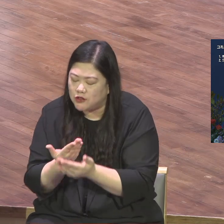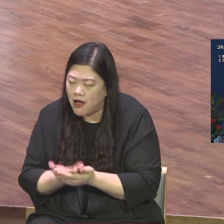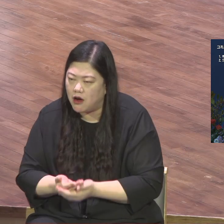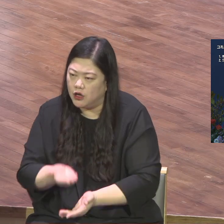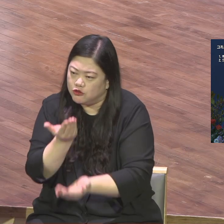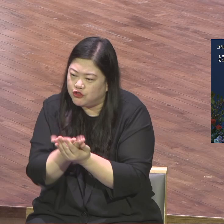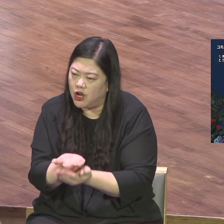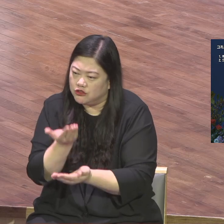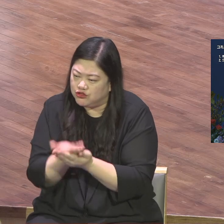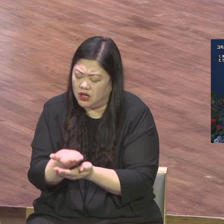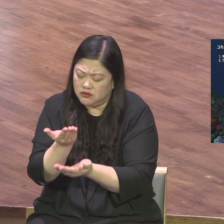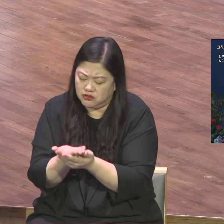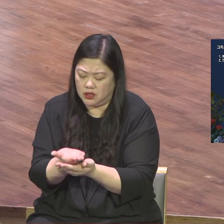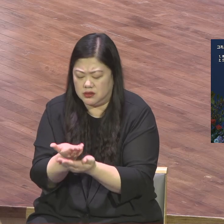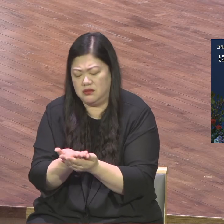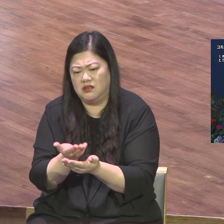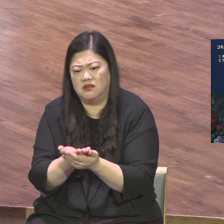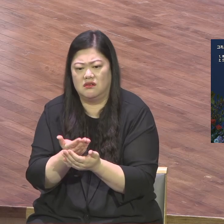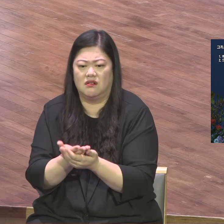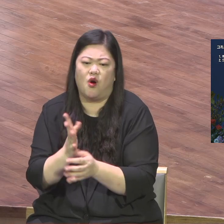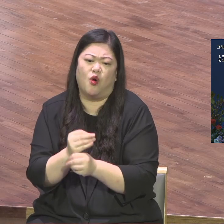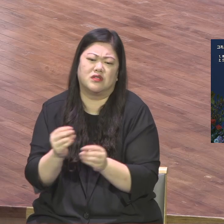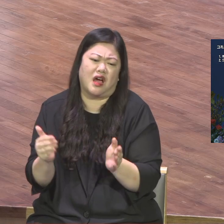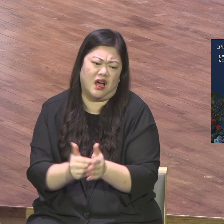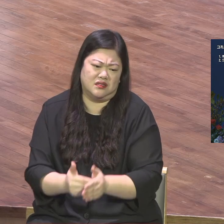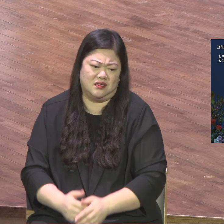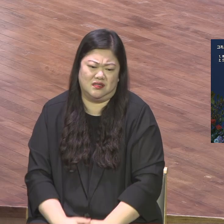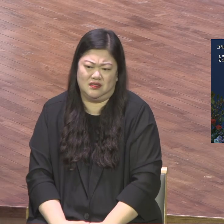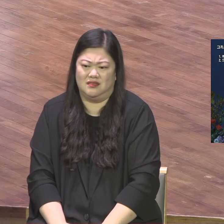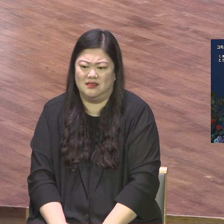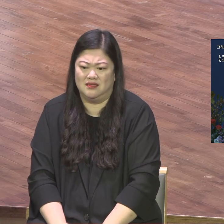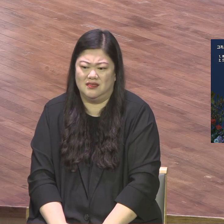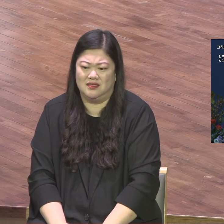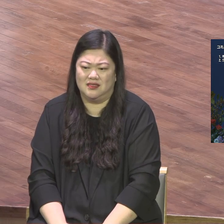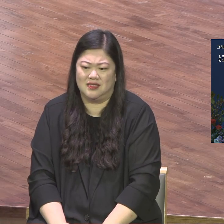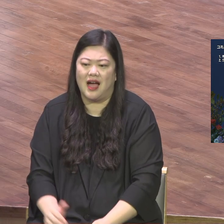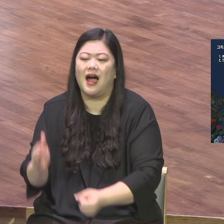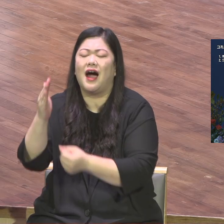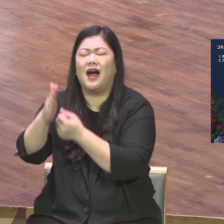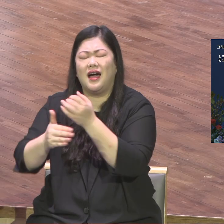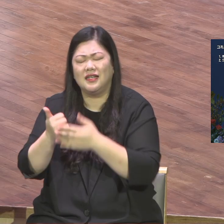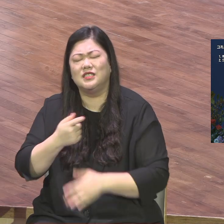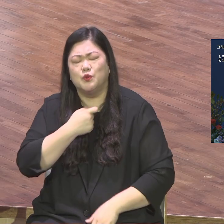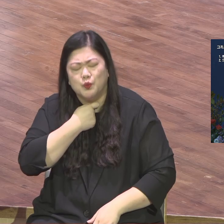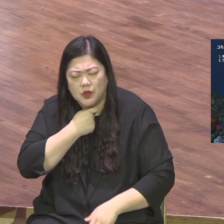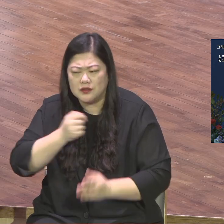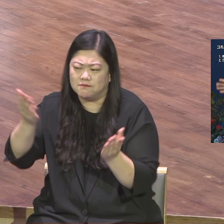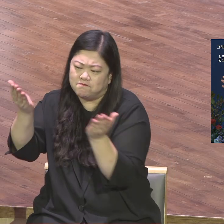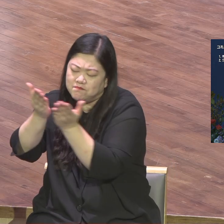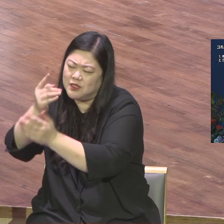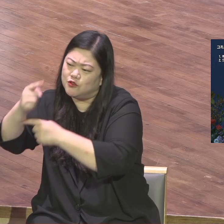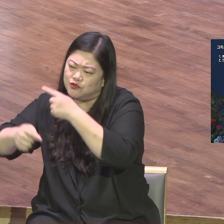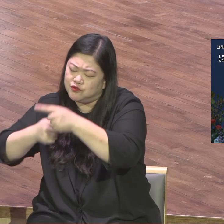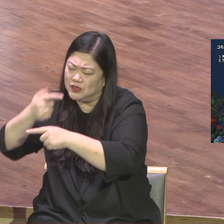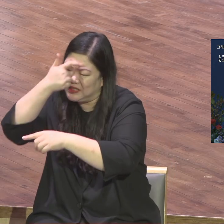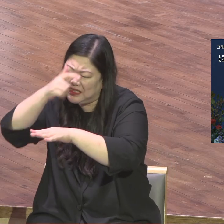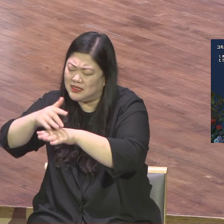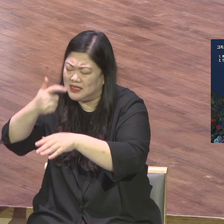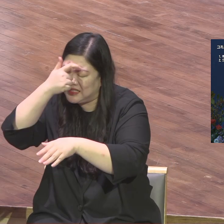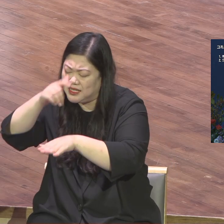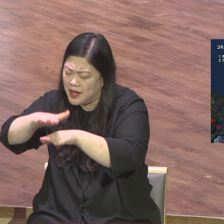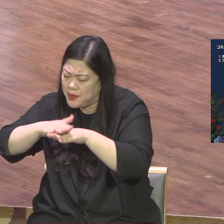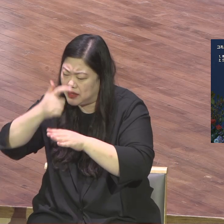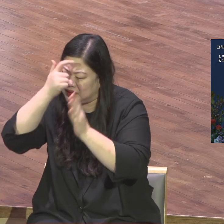하나님이 원하시는 기도하시기 바랍니다. 그걸 언약기도라 그래요. 언약기도. 하나님이 원하시는 나와 아무 상관없는 기도가 돼야